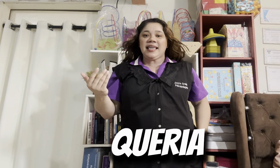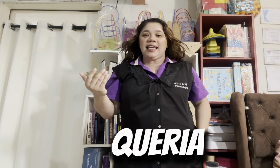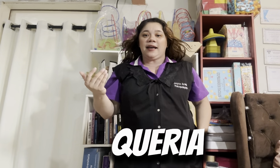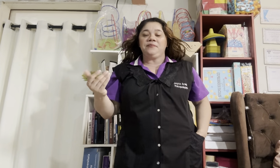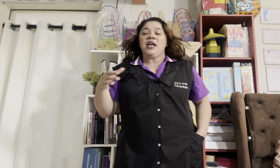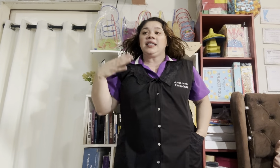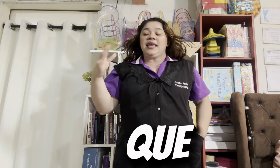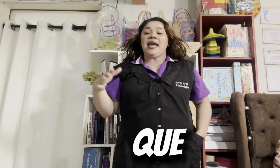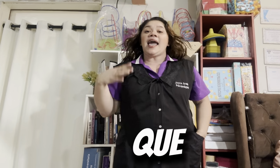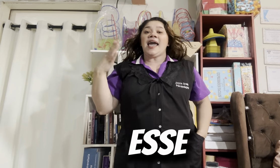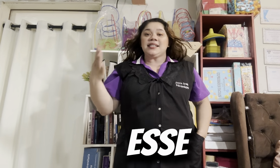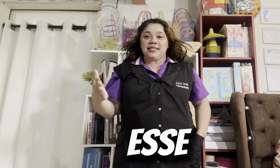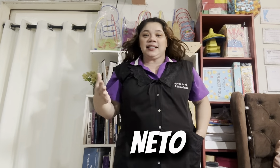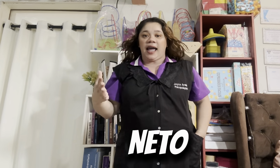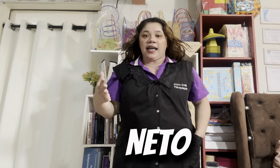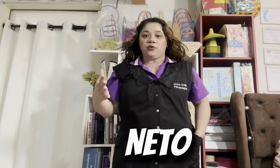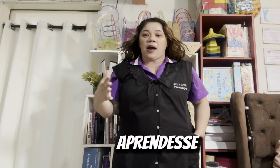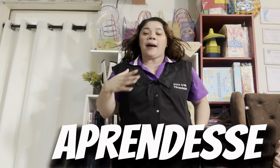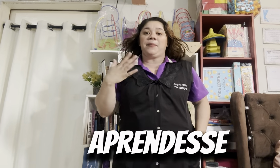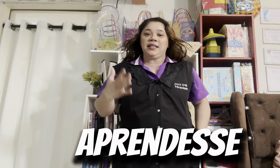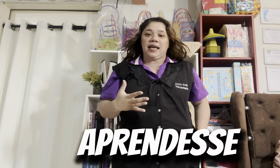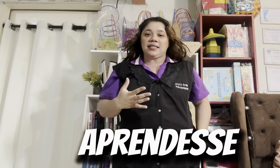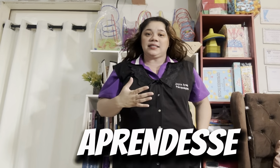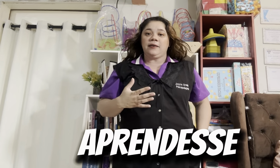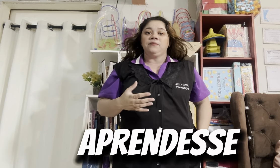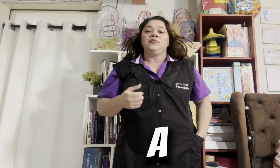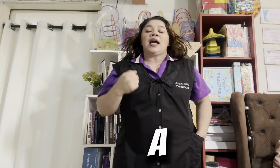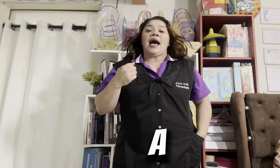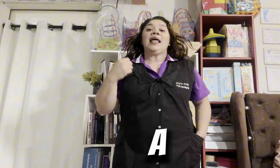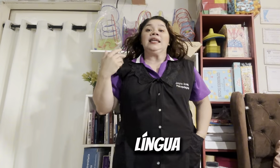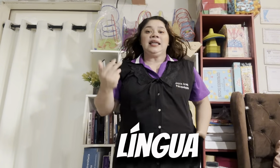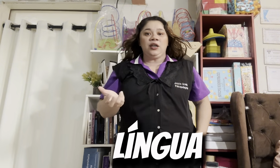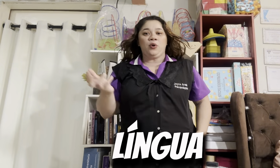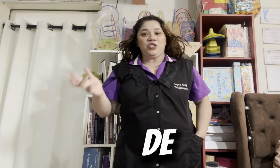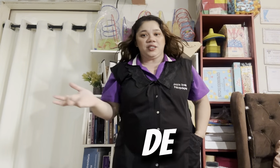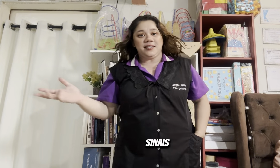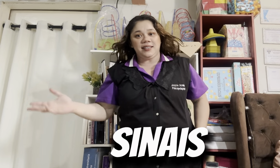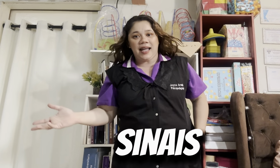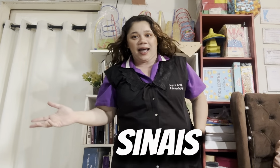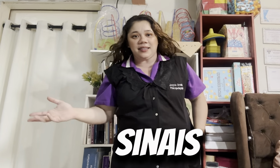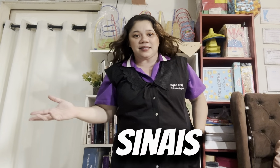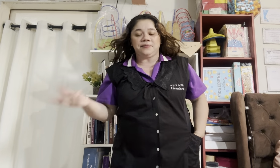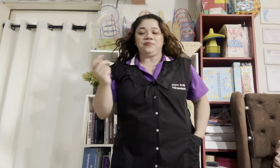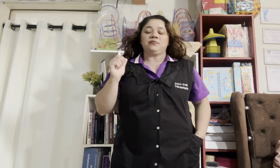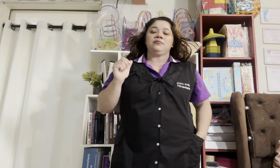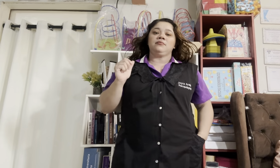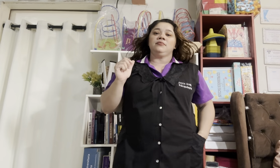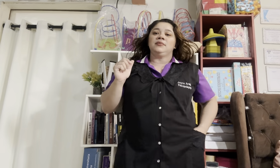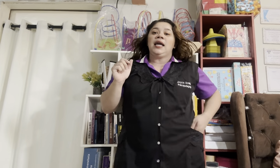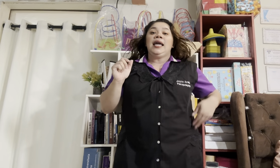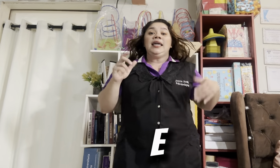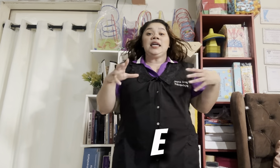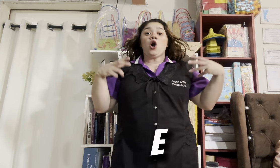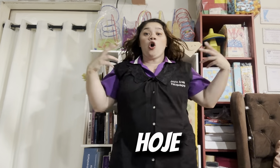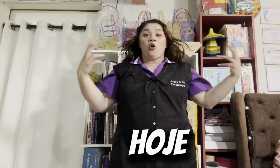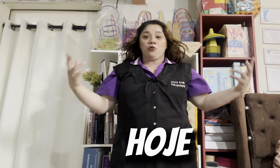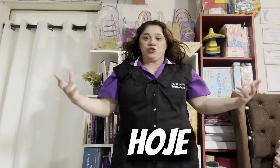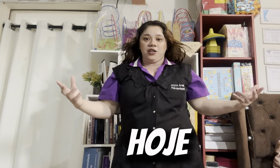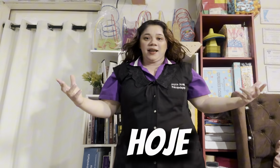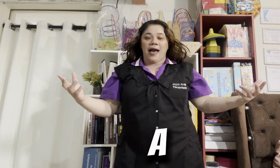queria que esse neto aprendesse a língua de sinais. E hoje a